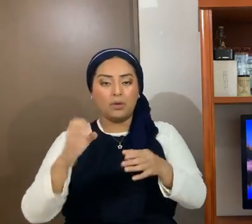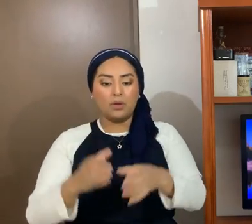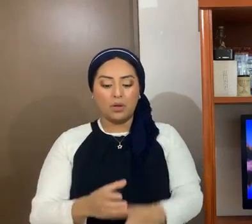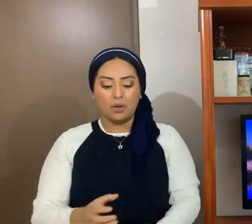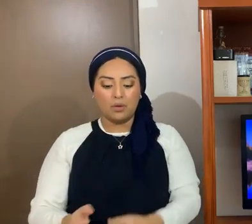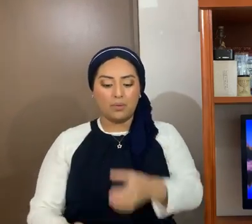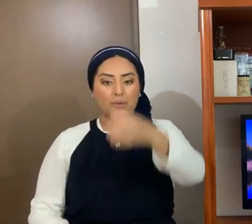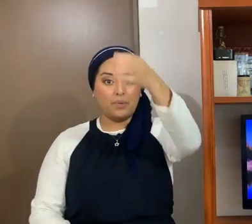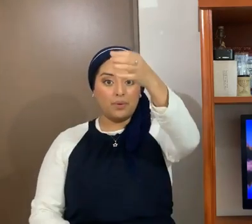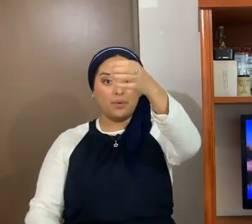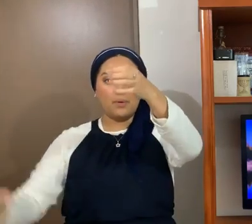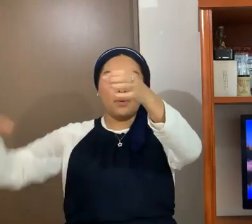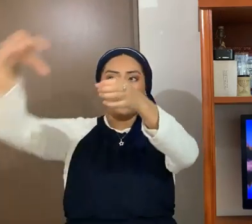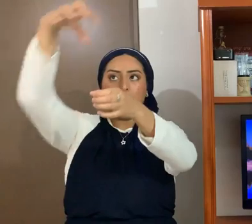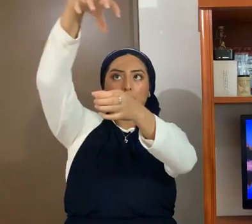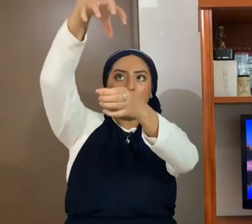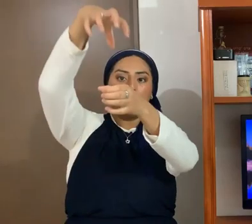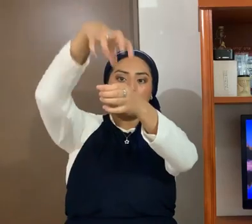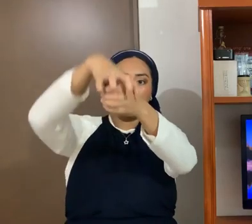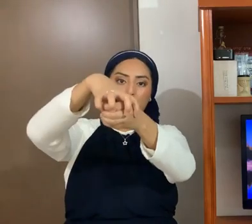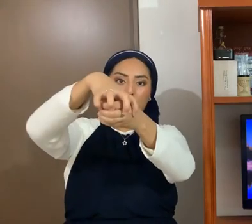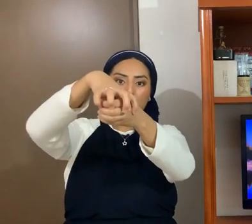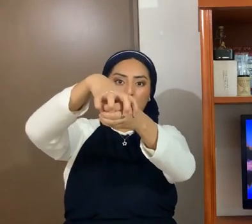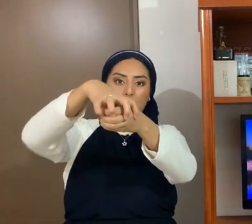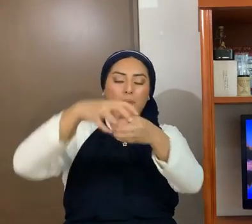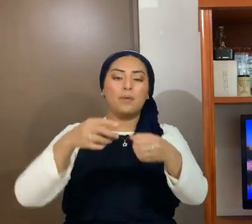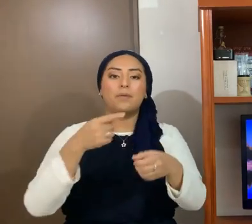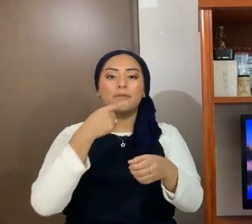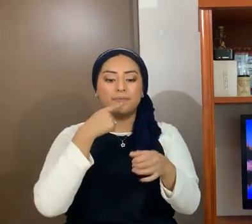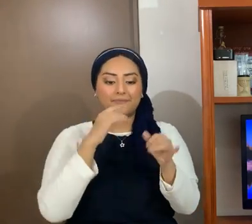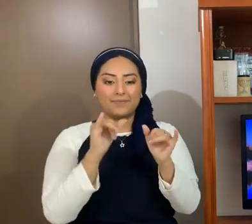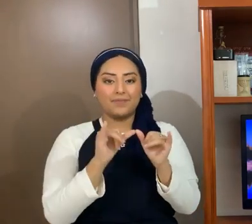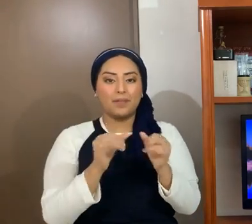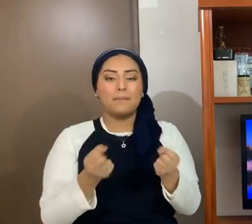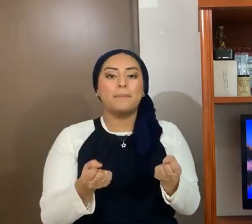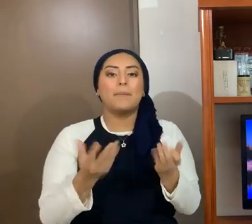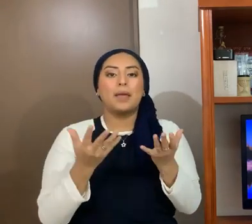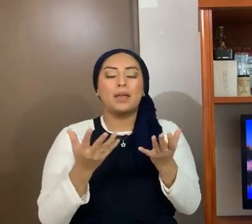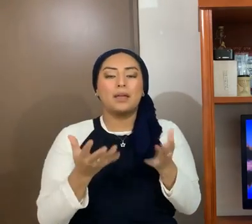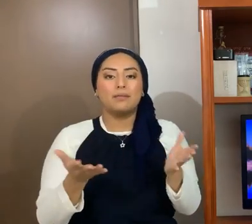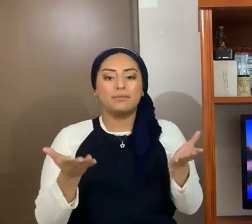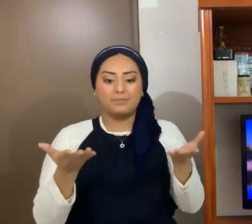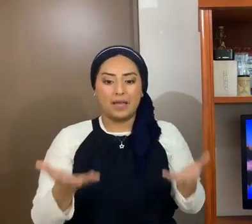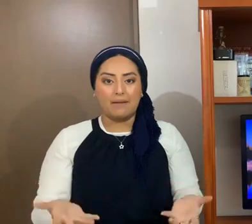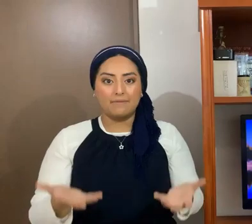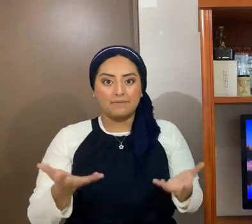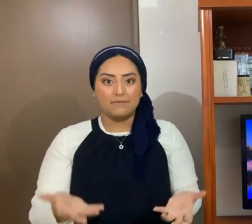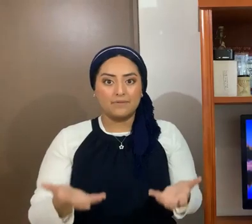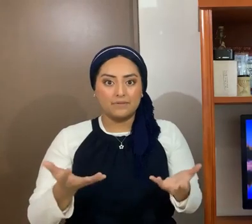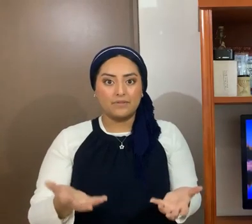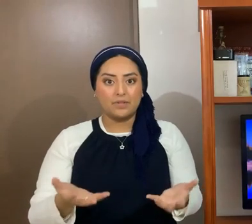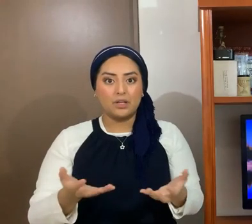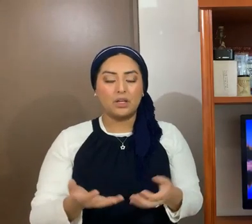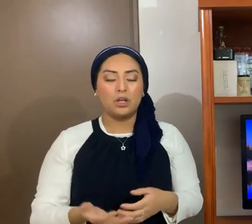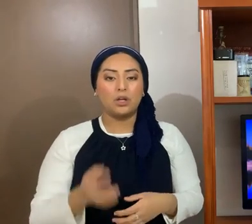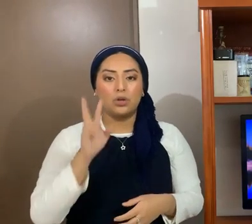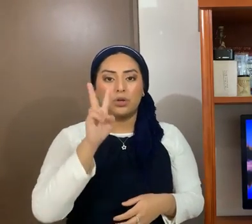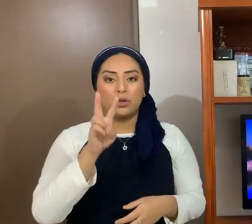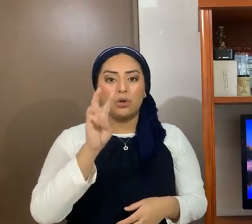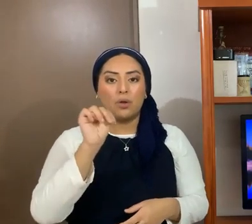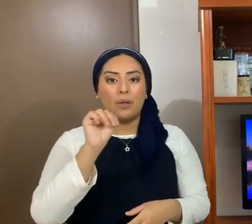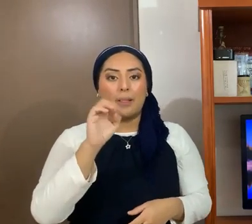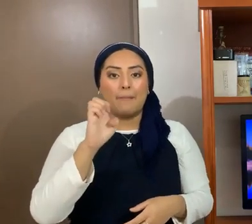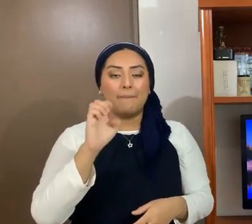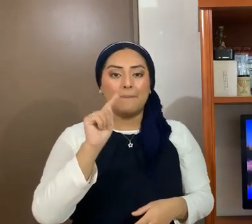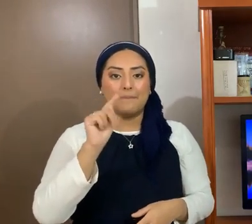de las columnas. La altura de un capitel era de 5 codos y la de otro capitel de 5 codos. Estos son 2 metros con